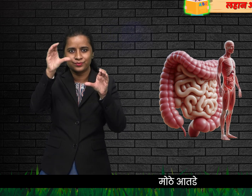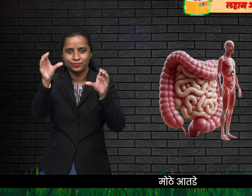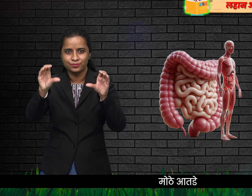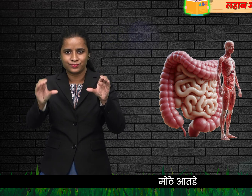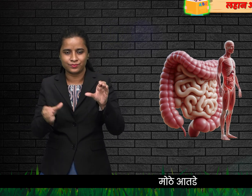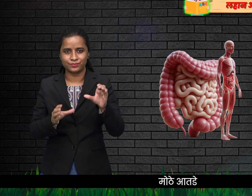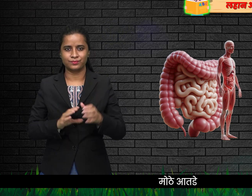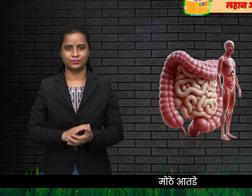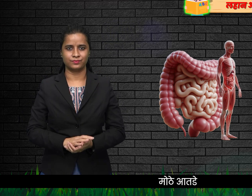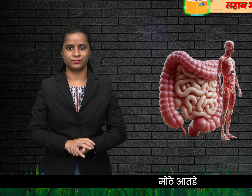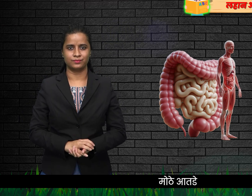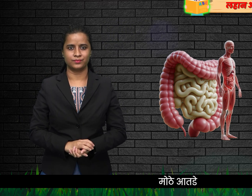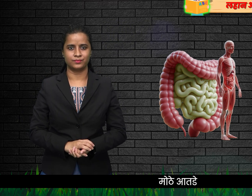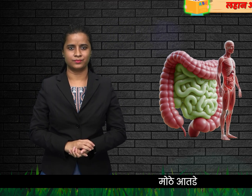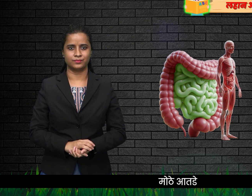मोठे आतडे.